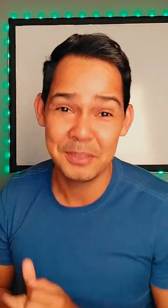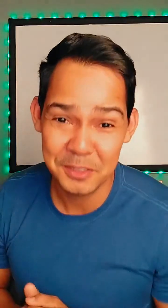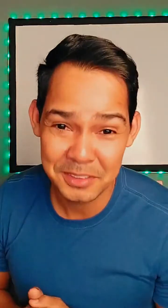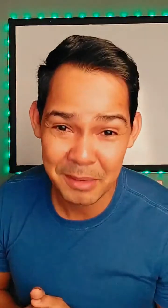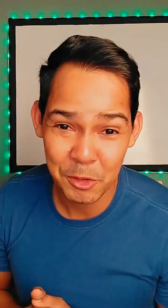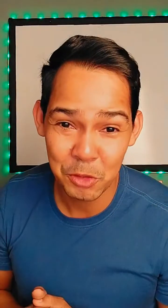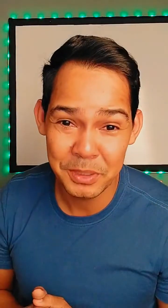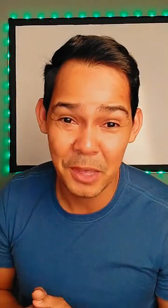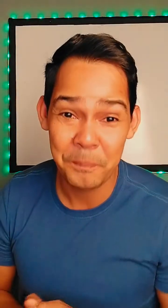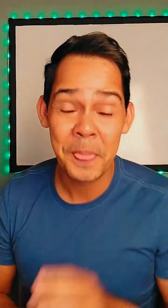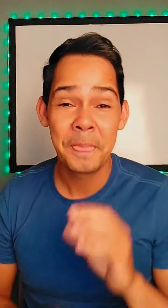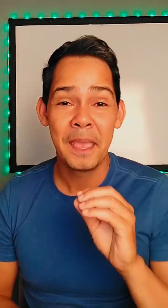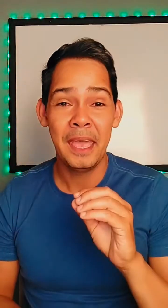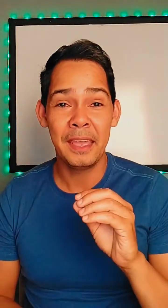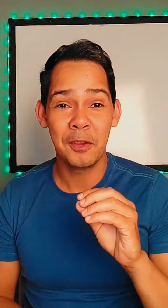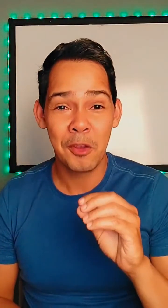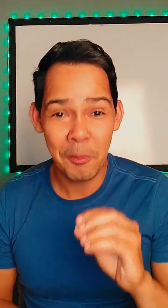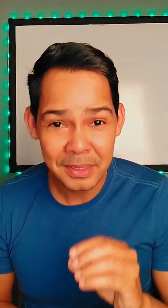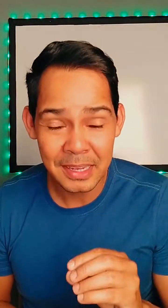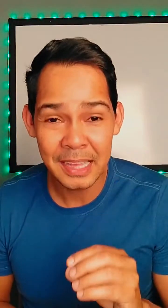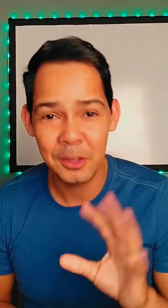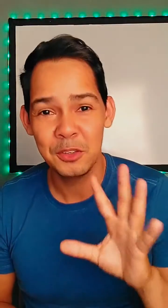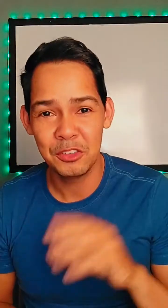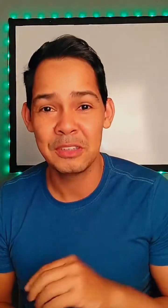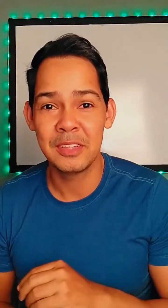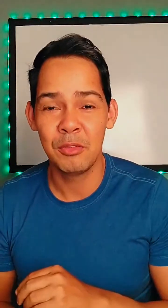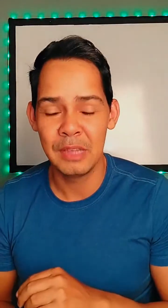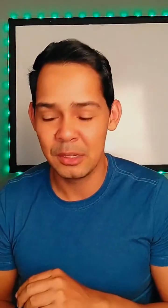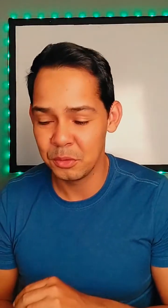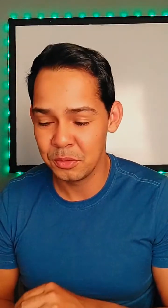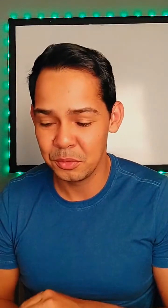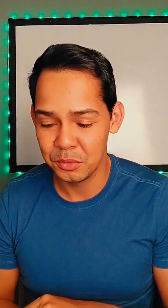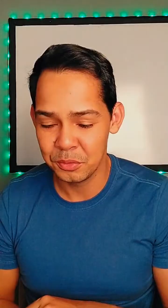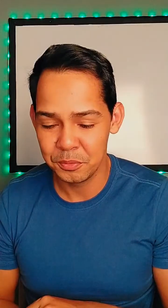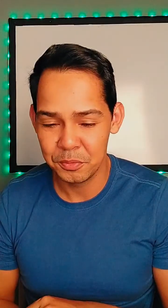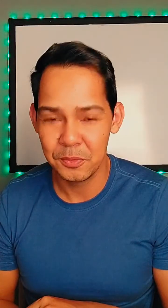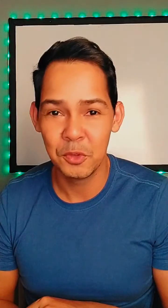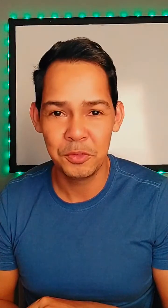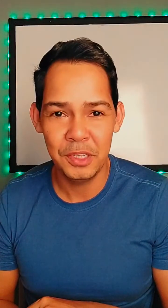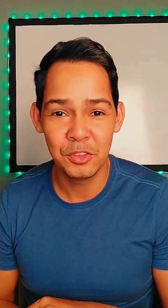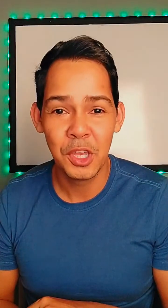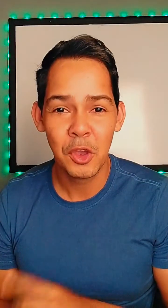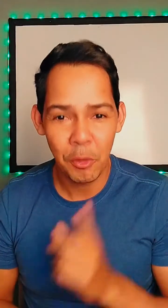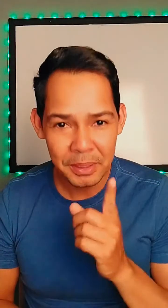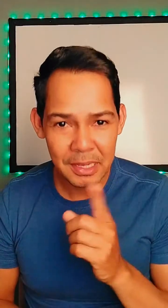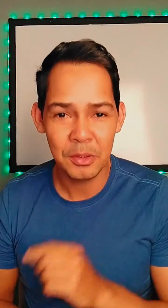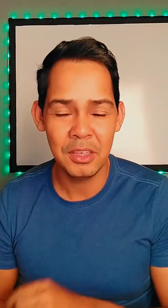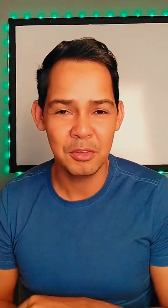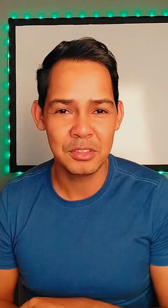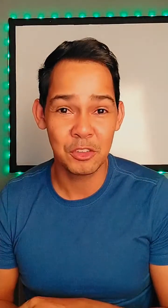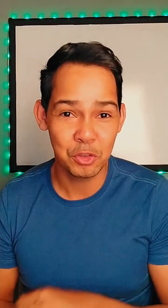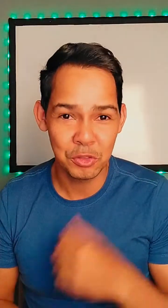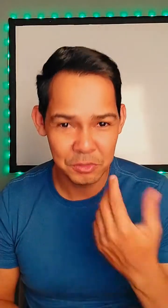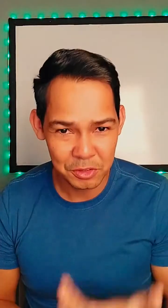aqui sabe que eu sou pidão. Comenta lá na hora que eu deixar salvo lá no feed, comenta lá o que você achou, se você